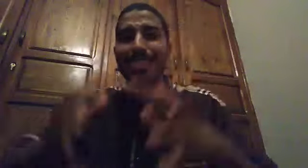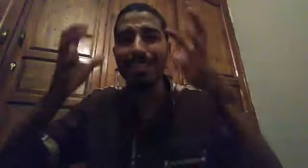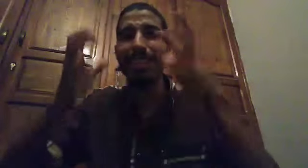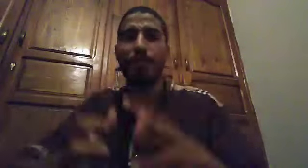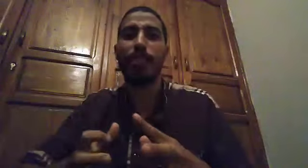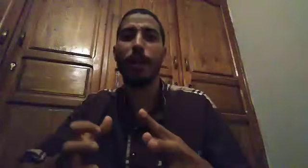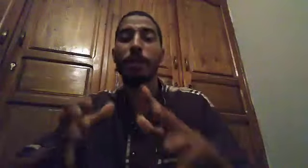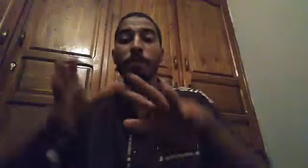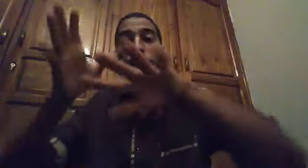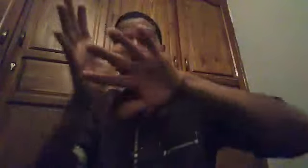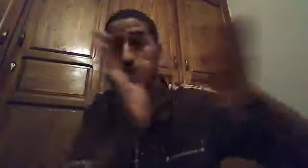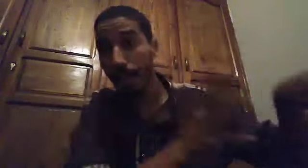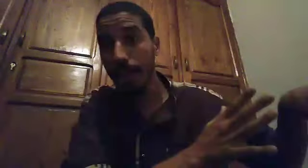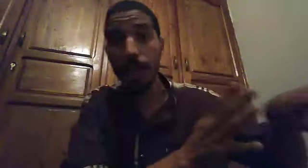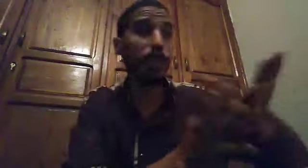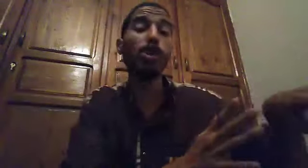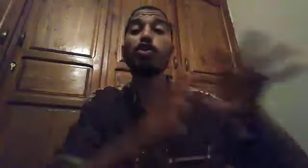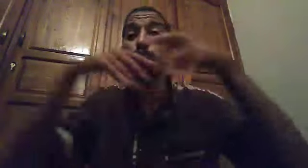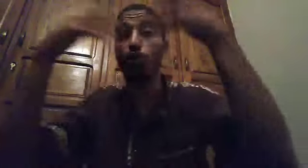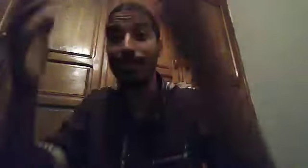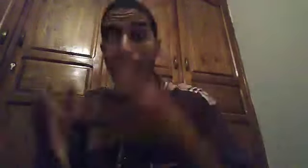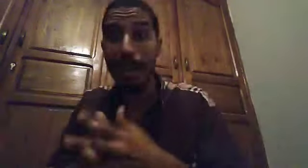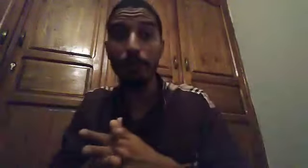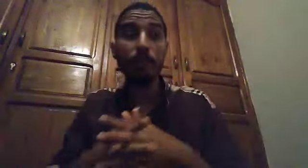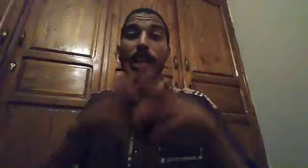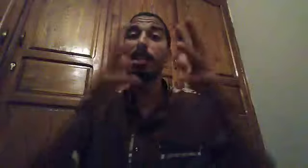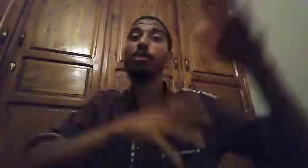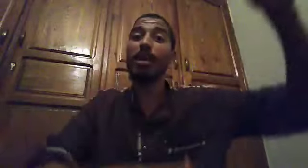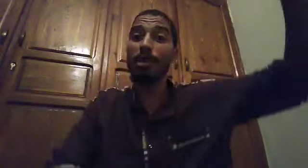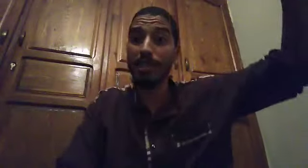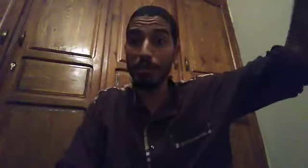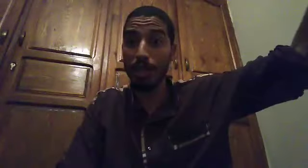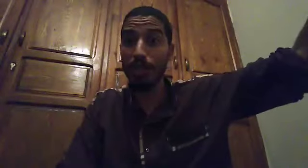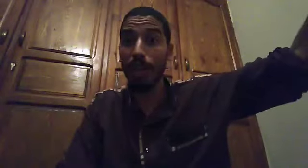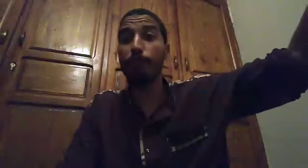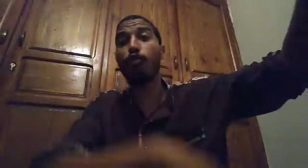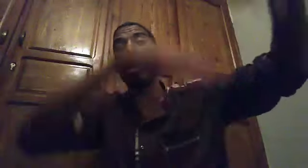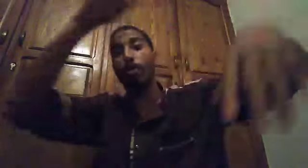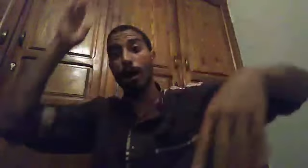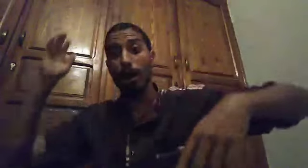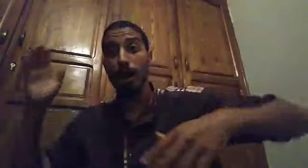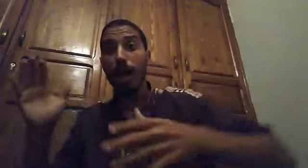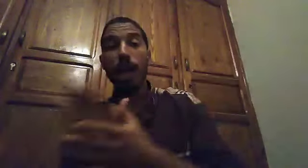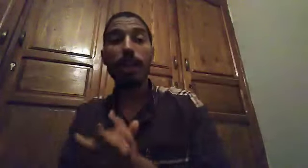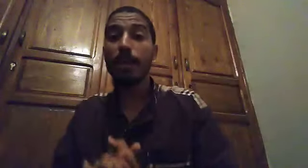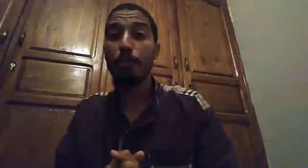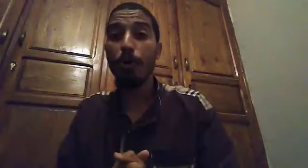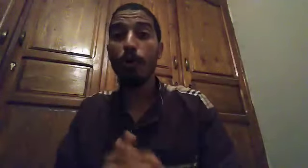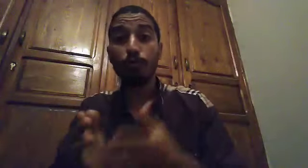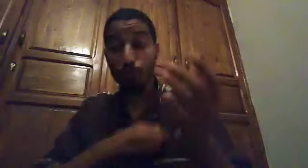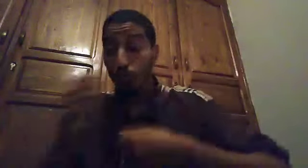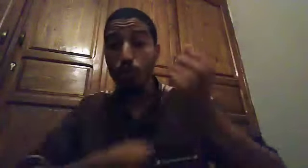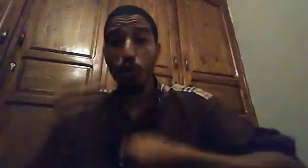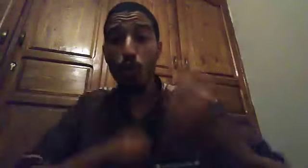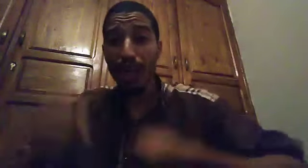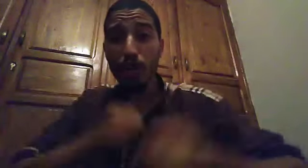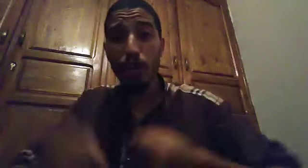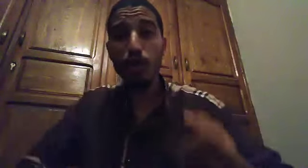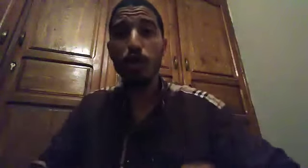تسجيل الهدف الثاني. نخيل نحيدوا هذه ونمشيو للثانيه اللي بدا ميسي من الطرف ولعبها لديبول وركض ركض ركض